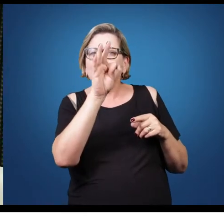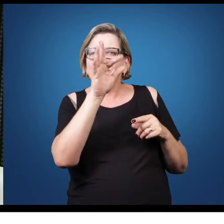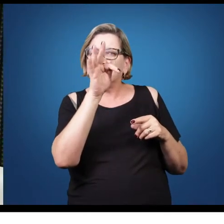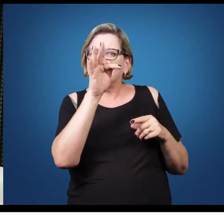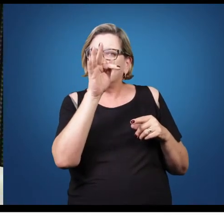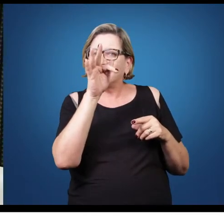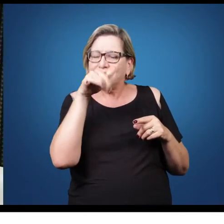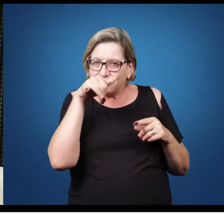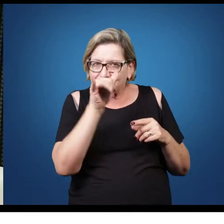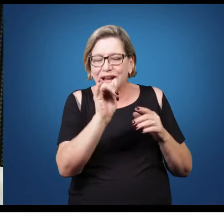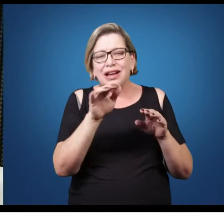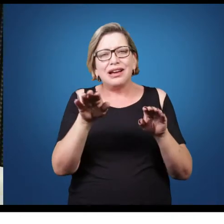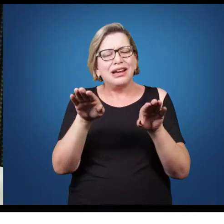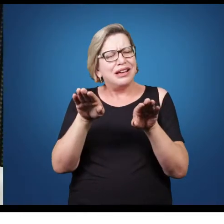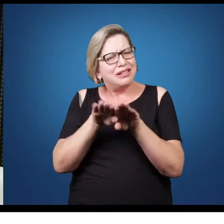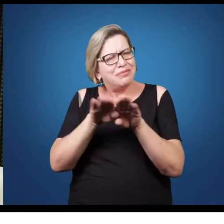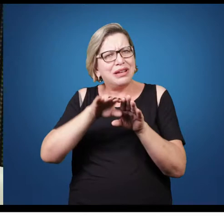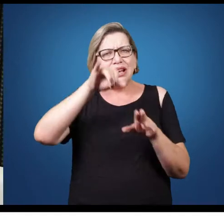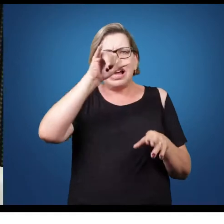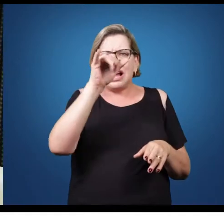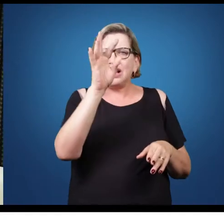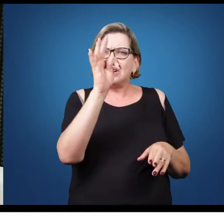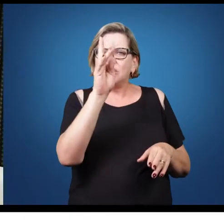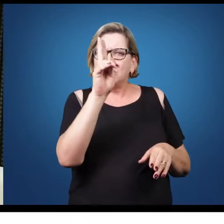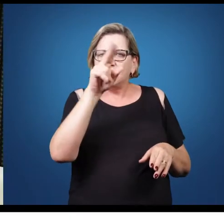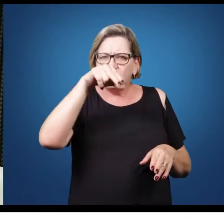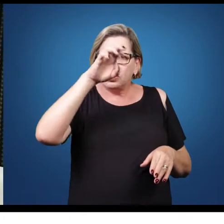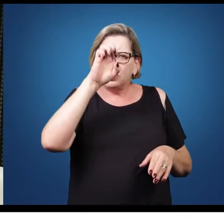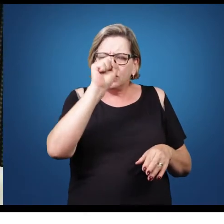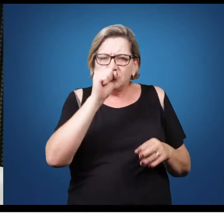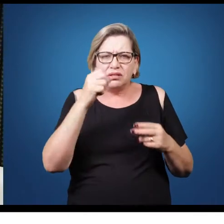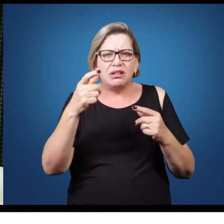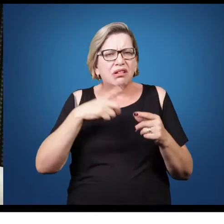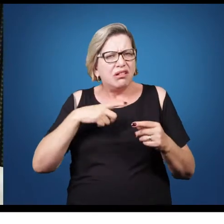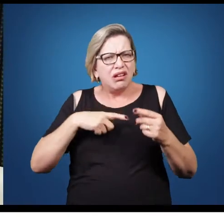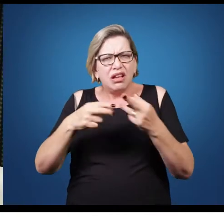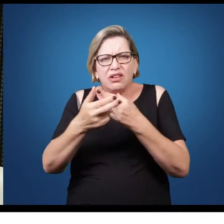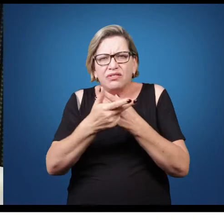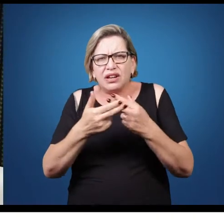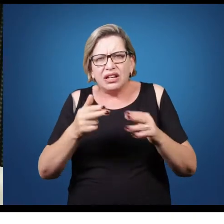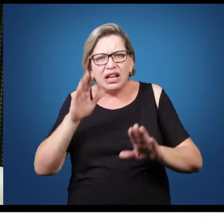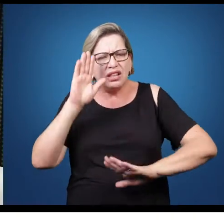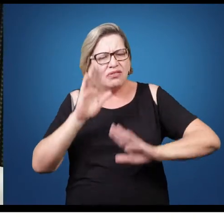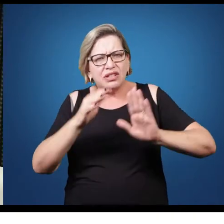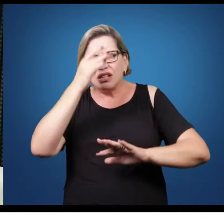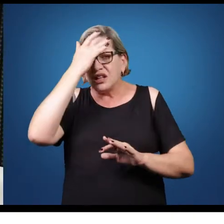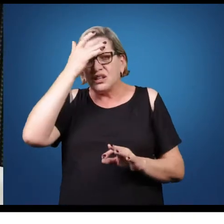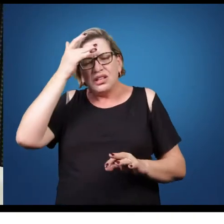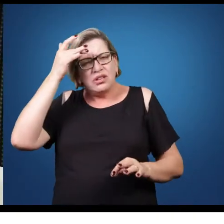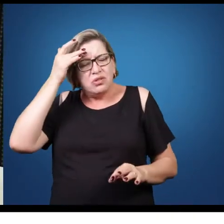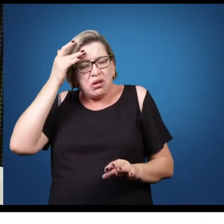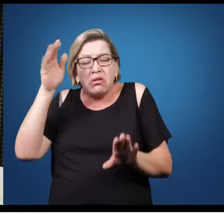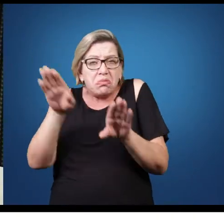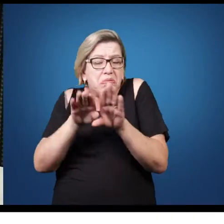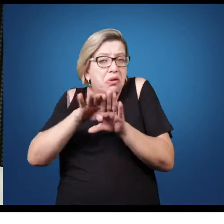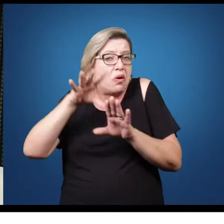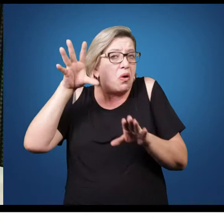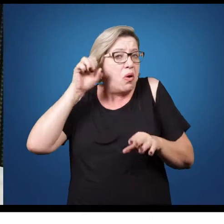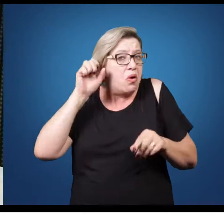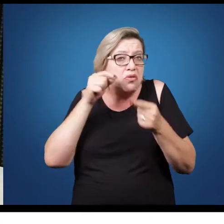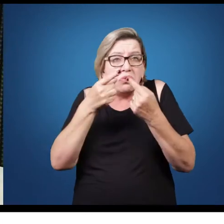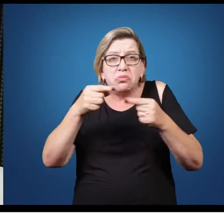vida é ou até alguns que são gratuitos de fato como o soundcloud ou muita gente escuta música no próprio youtube também gratuito com apenas com